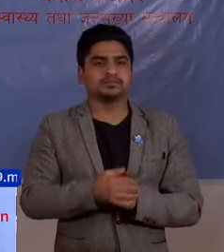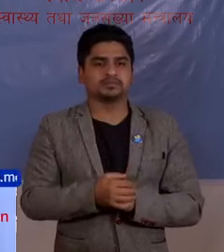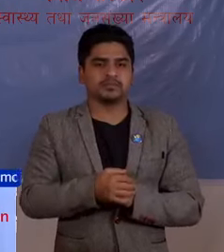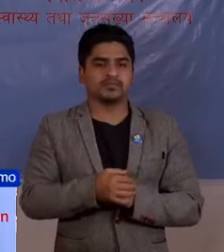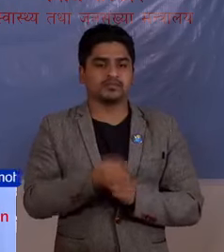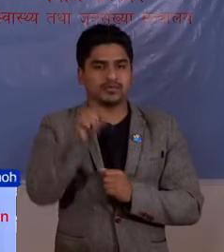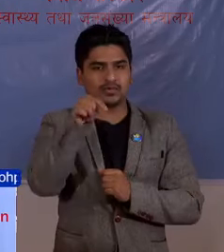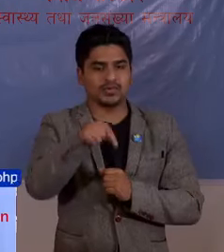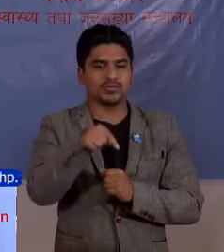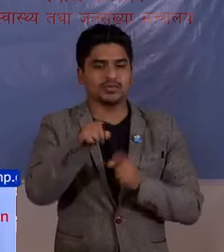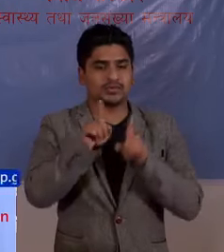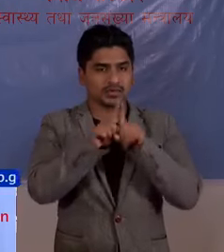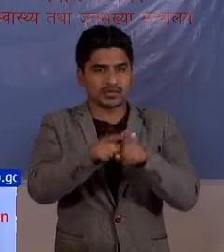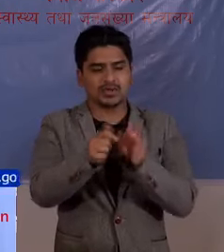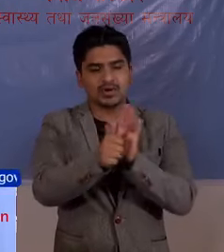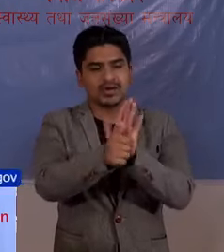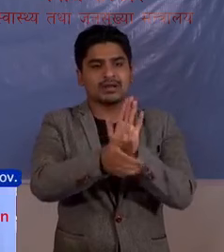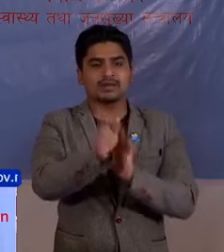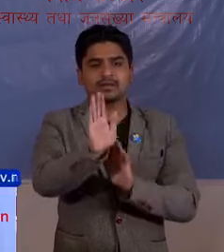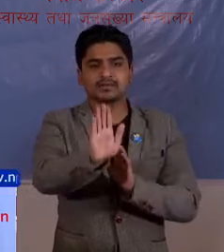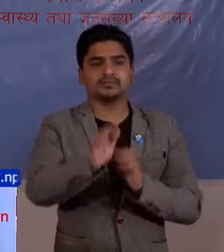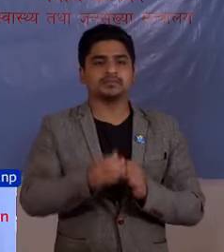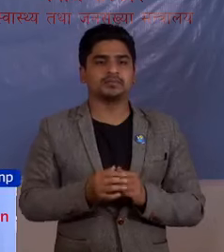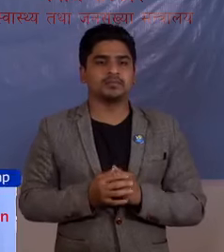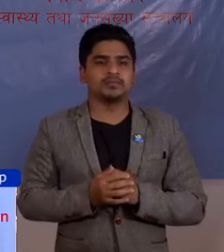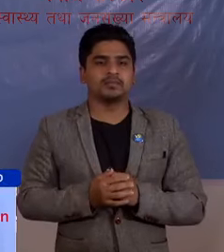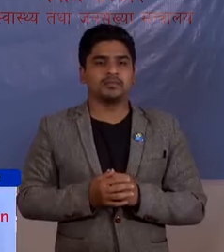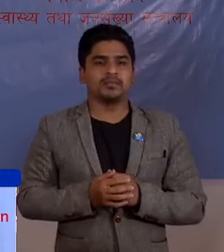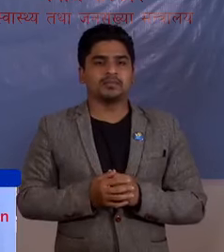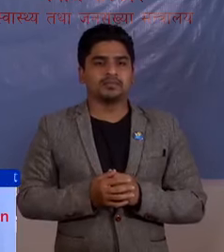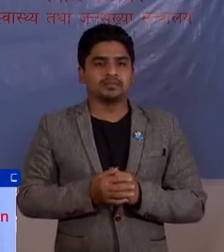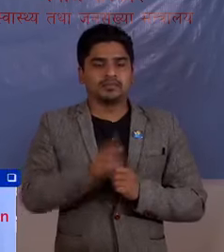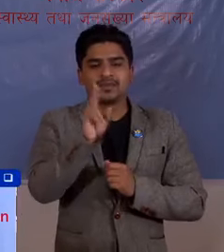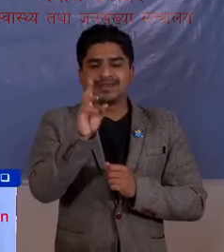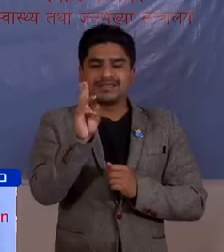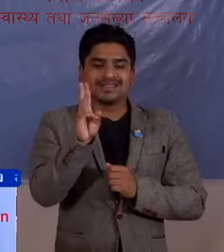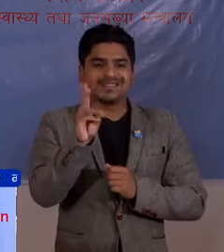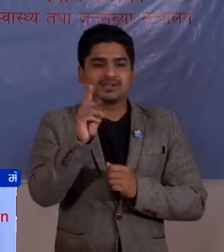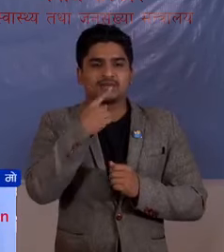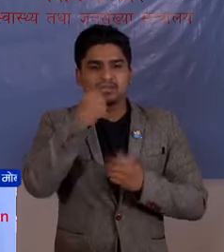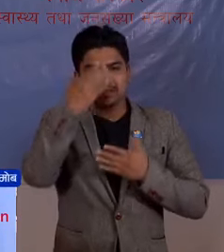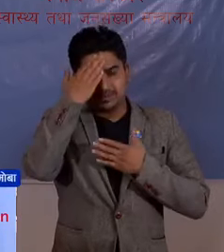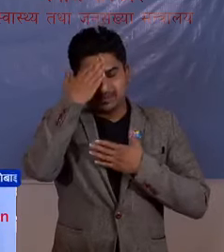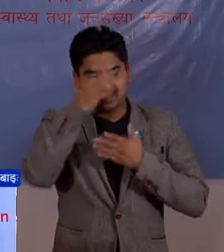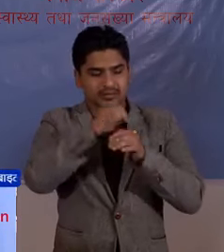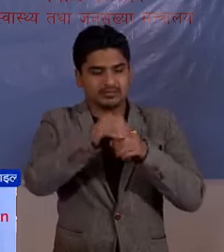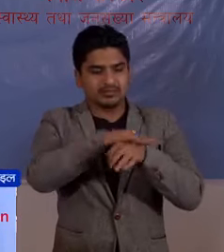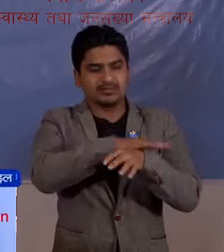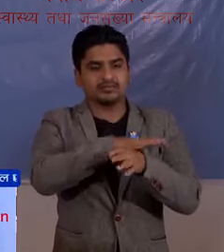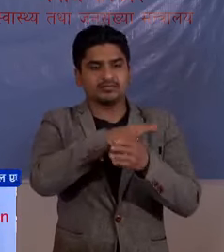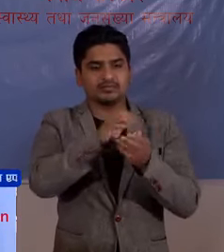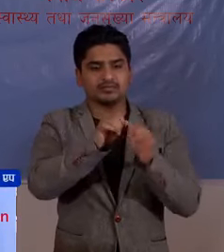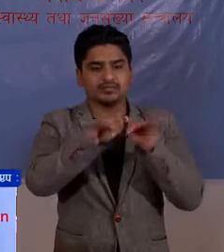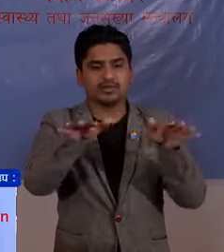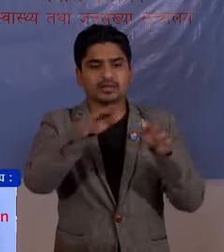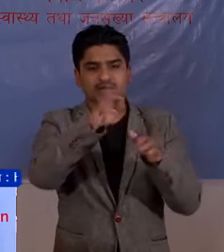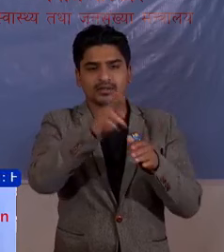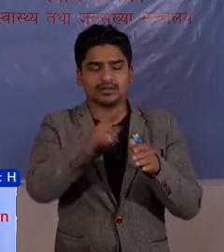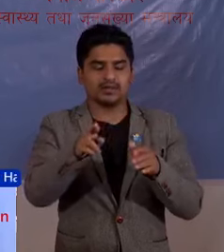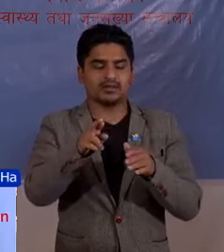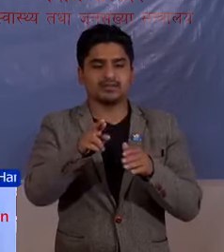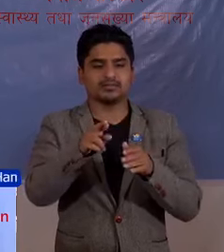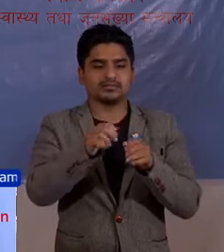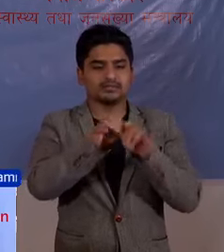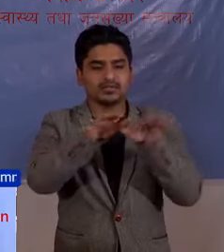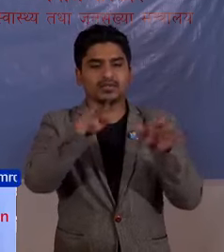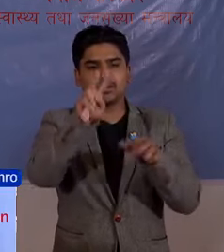यो सँगसँगै अगाडि बढिरहेको छ। तेस्रो भनेको संक्रमण फैलने दर र फैलने अवस्था